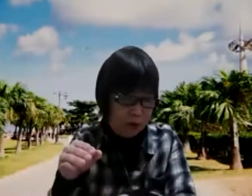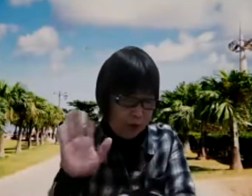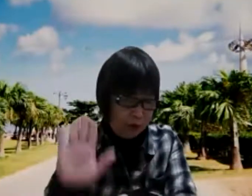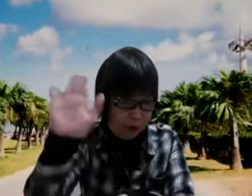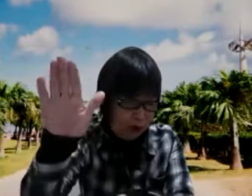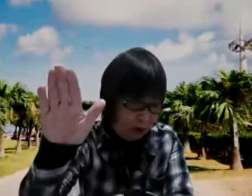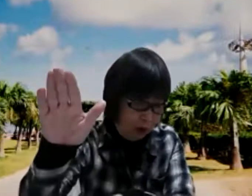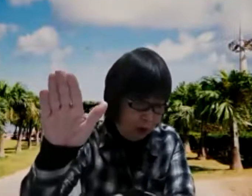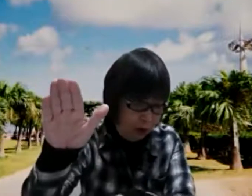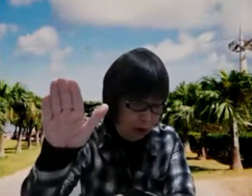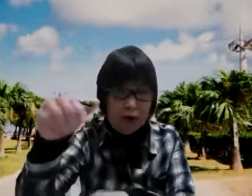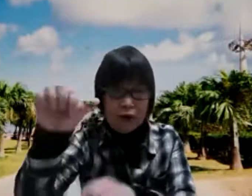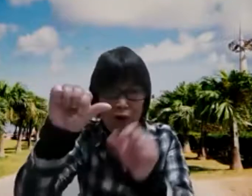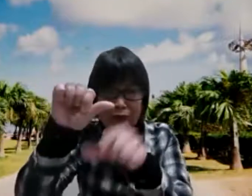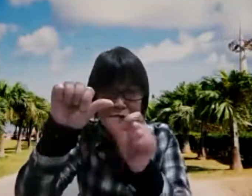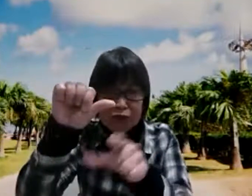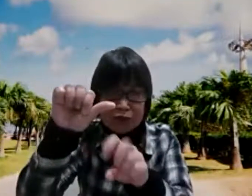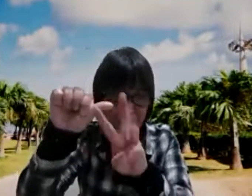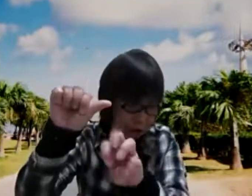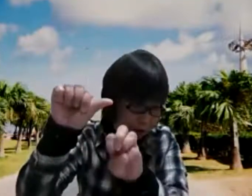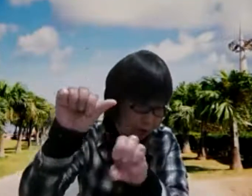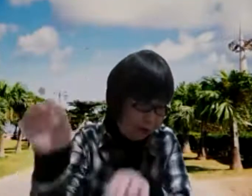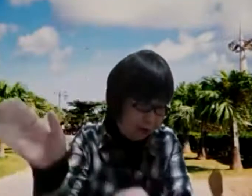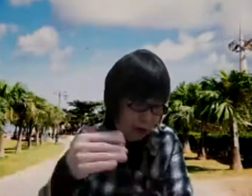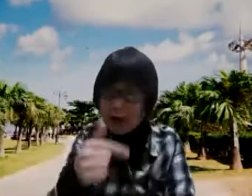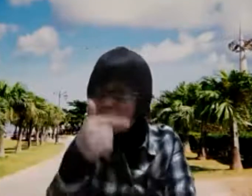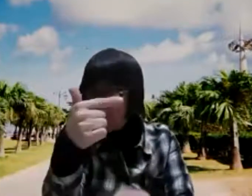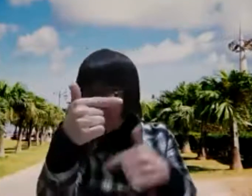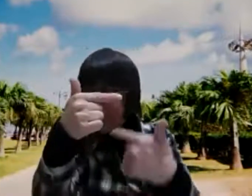今後、5月31日から6月6